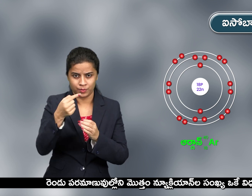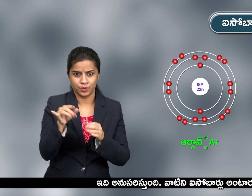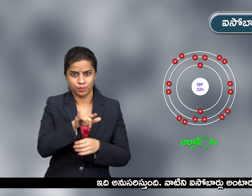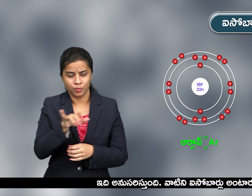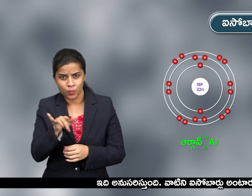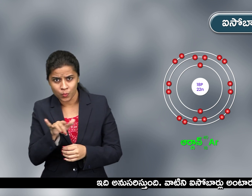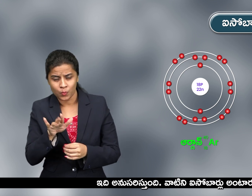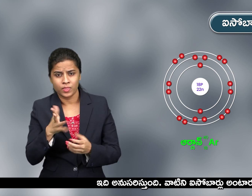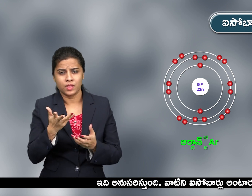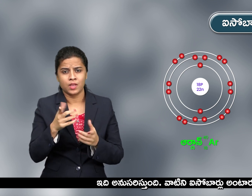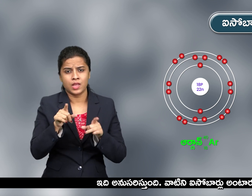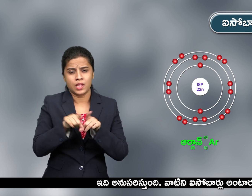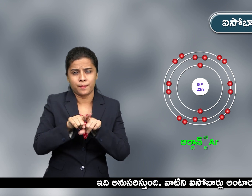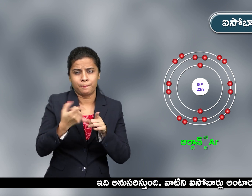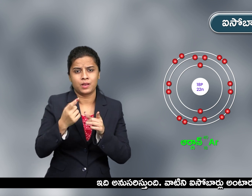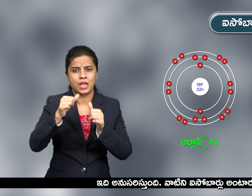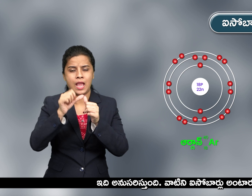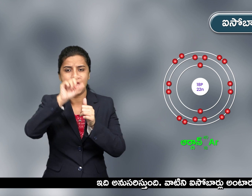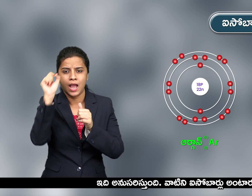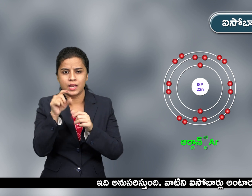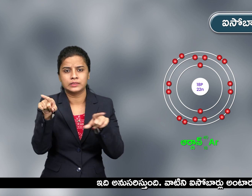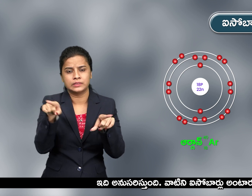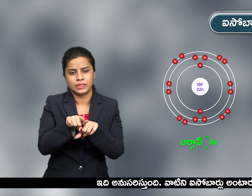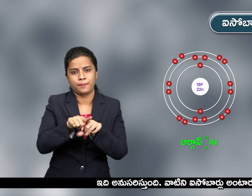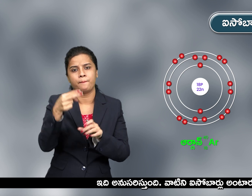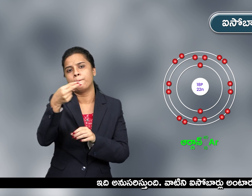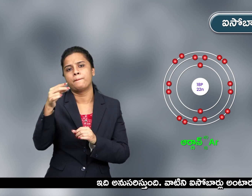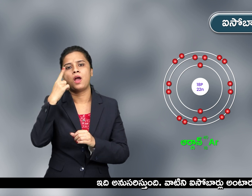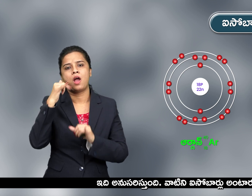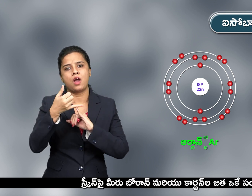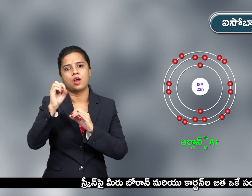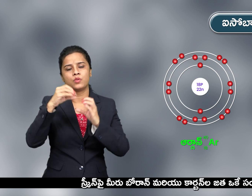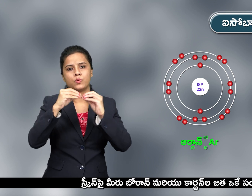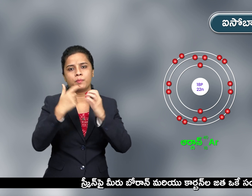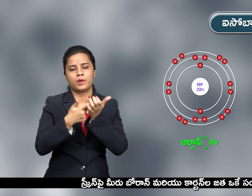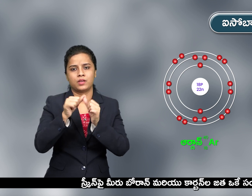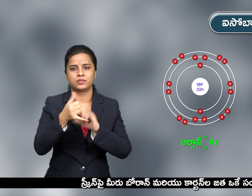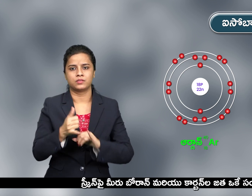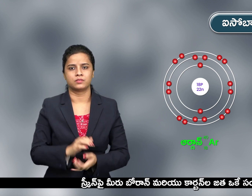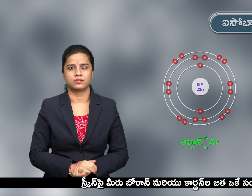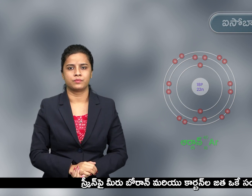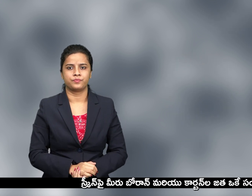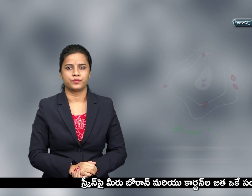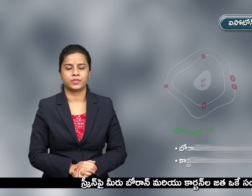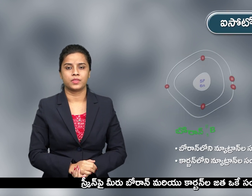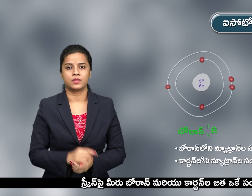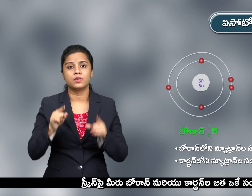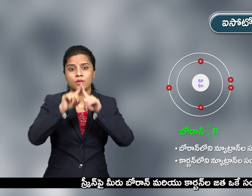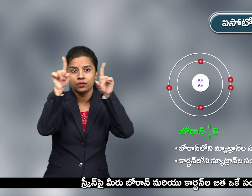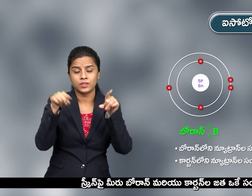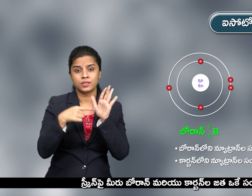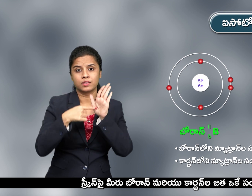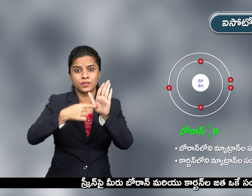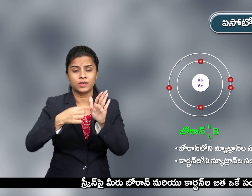ఉంటుందని ఇది అనుసరిస్తుంది. వాటిని ఐసోబార్లు అంటారు. స్క్రీన్పై మీరు బోరాన్